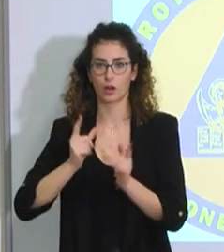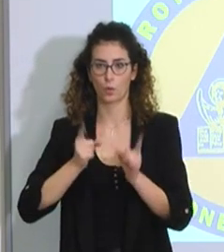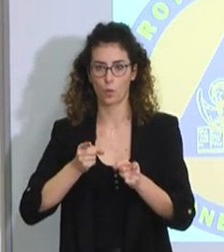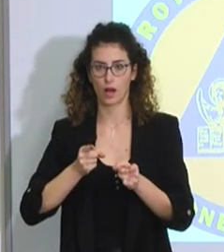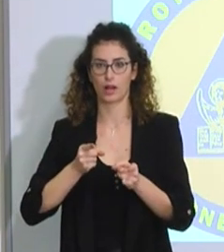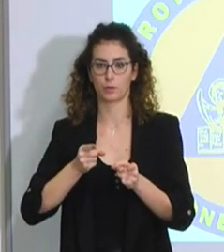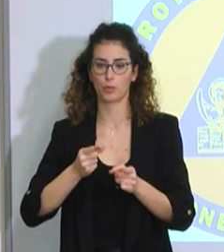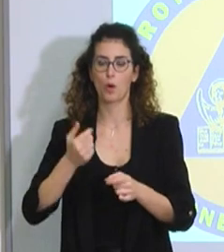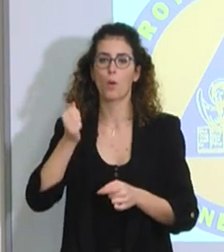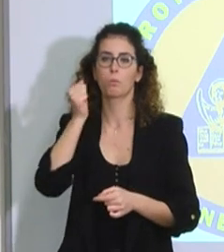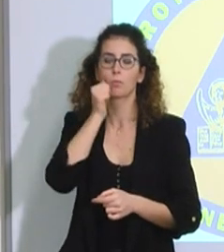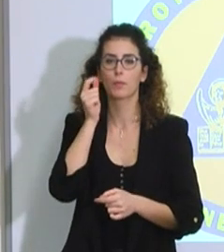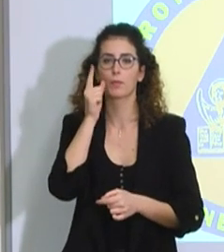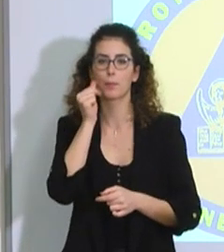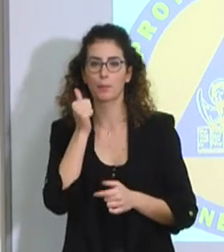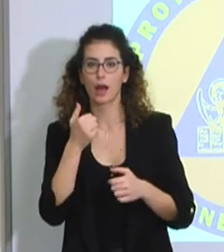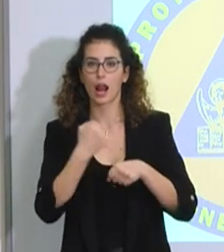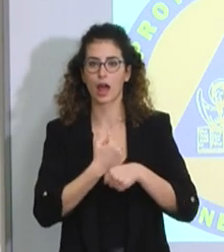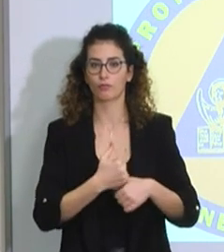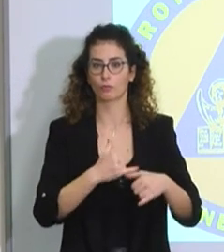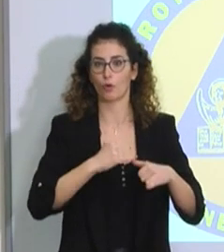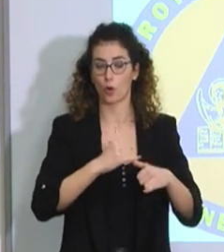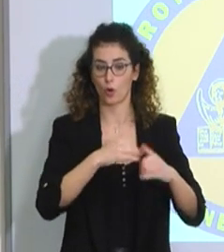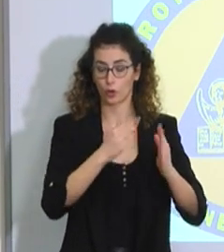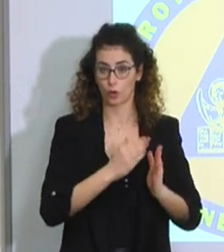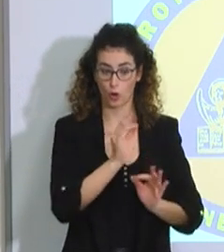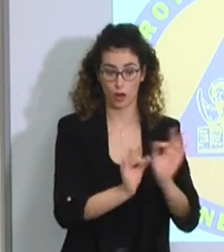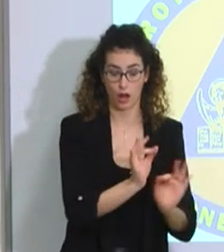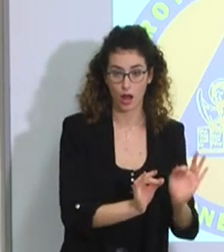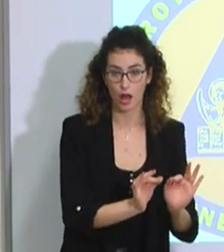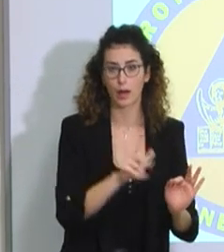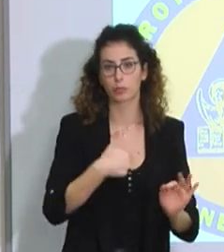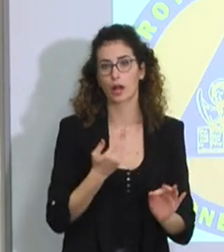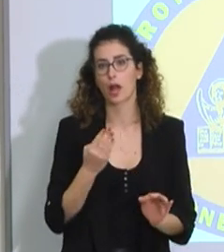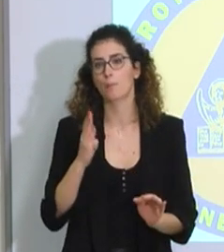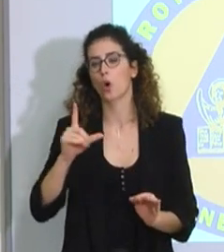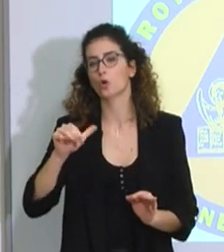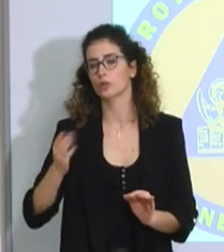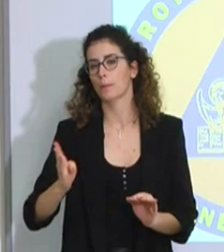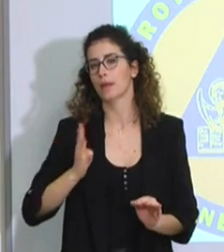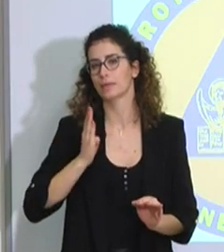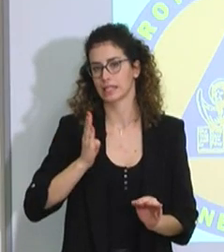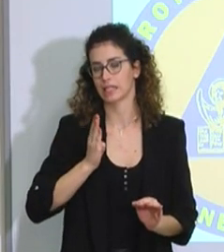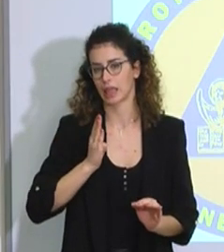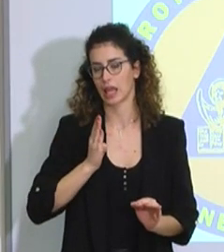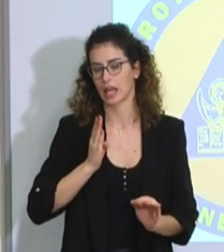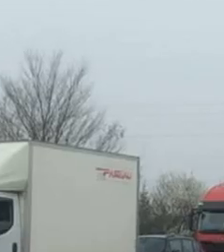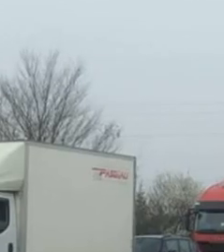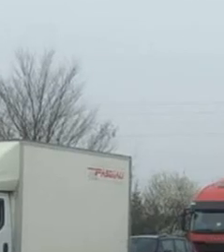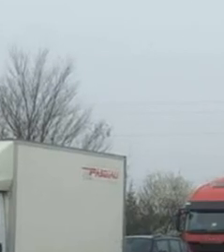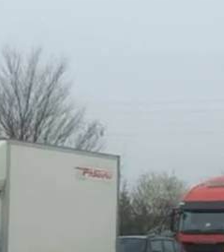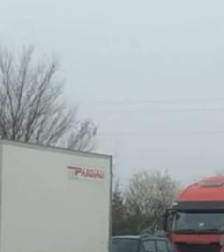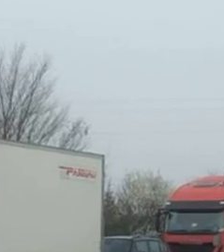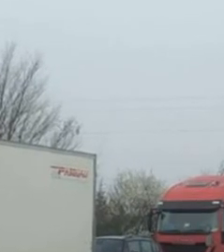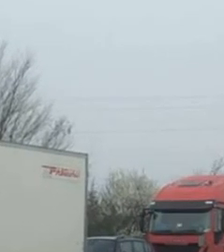congedi parentali, dei bonus babysitter e di tutto quello che ne deriva per dare un minimo di luce in fondo al tunnel alle famiglie.